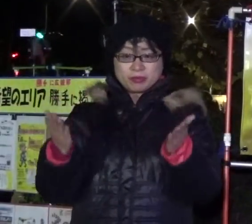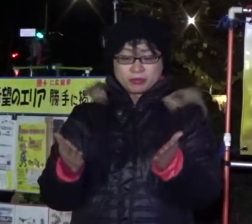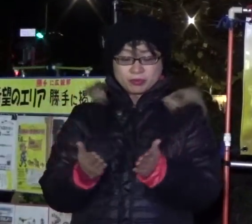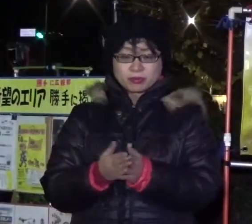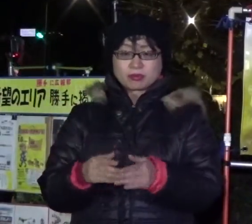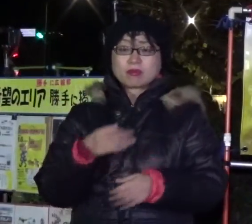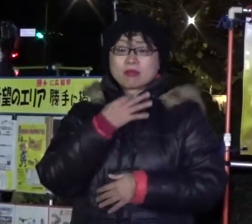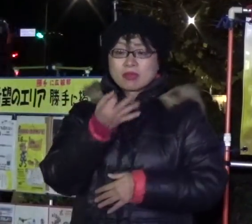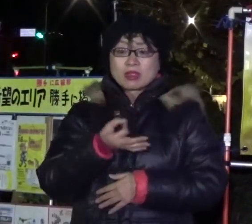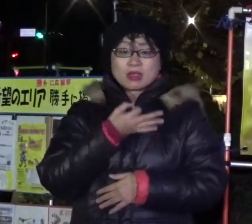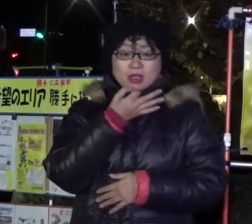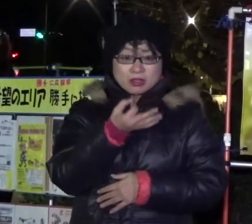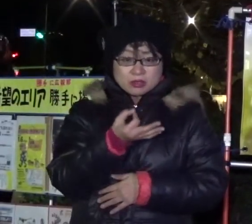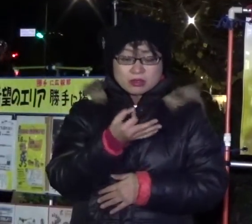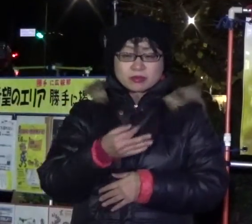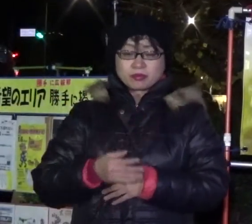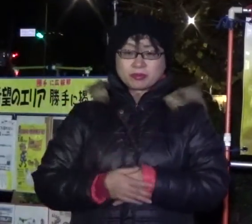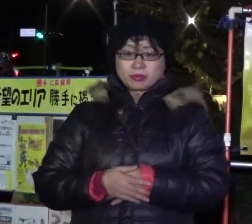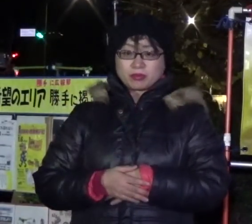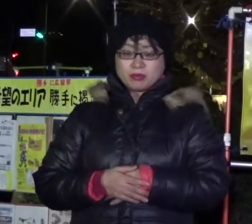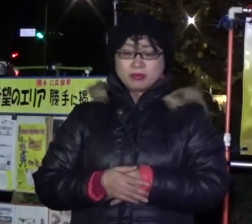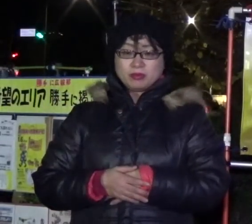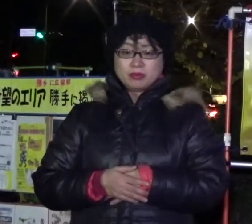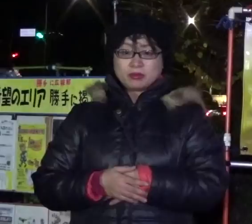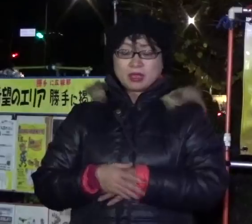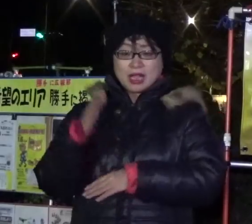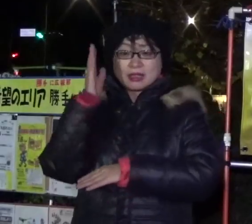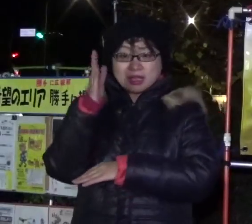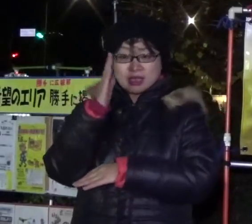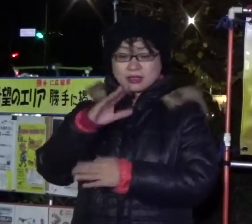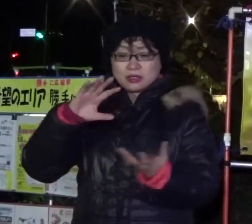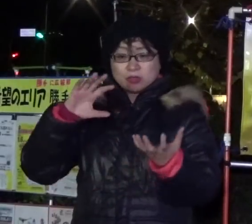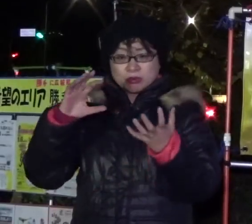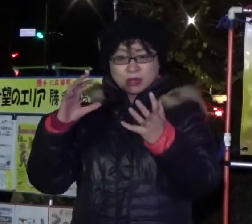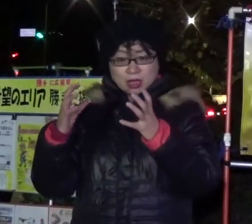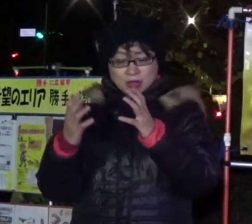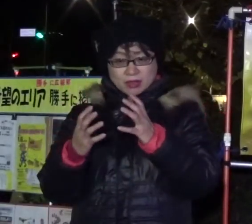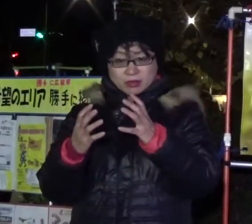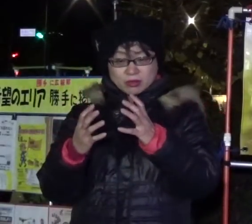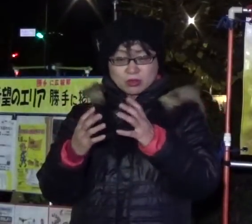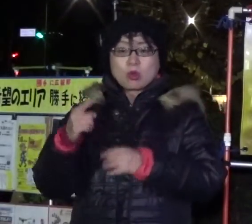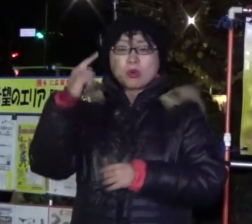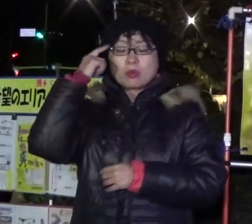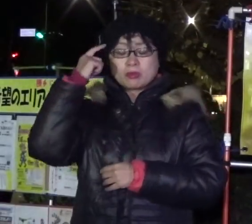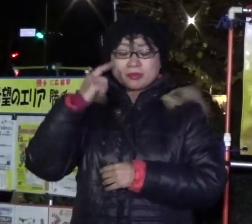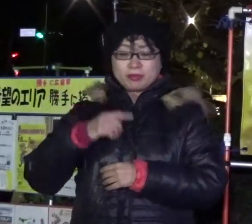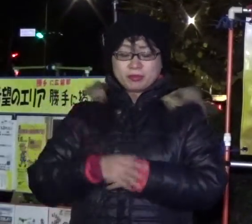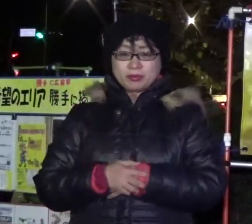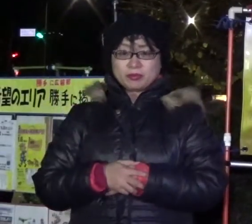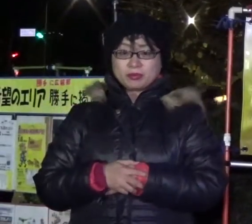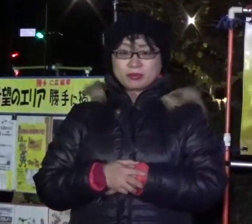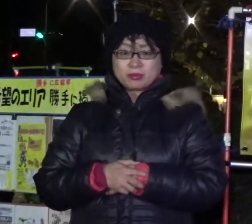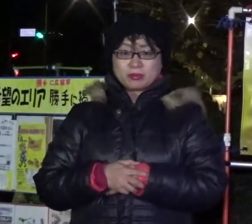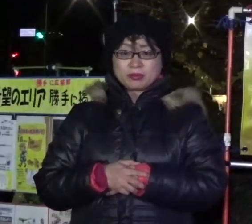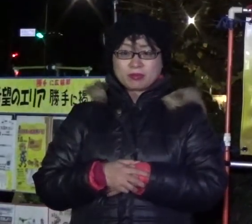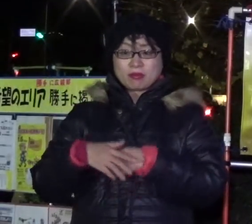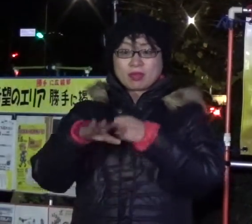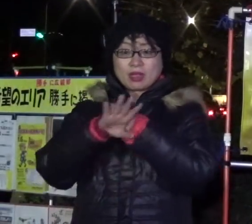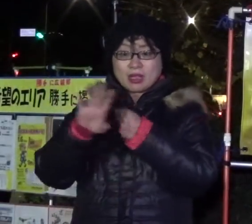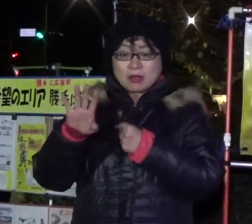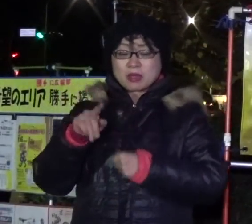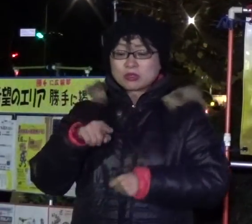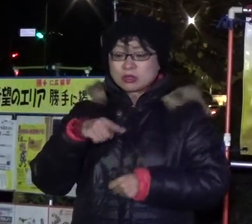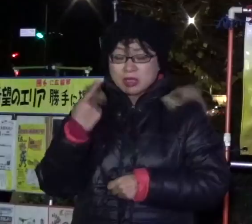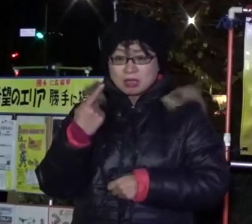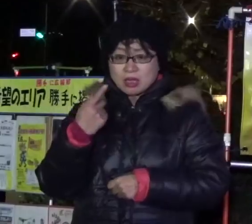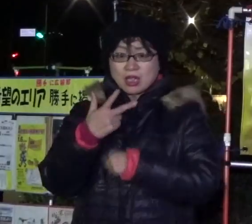は、私確実にそうは言っても政治を動かしていると思うんです。だって原発事故が起きてから